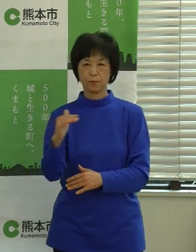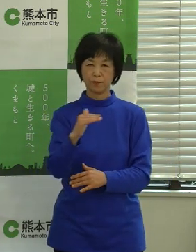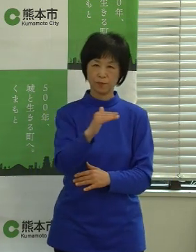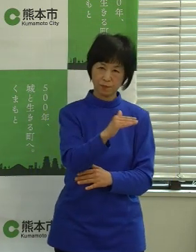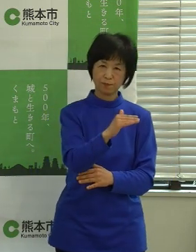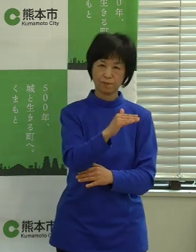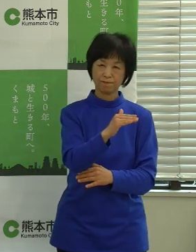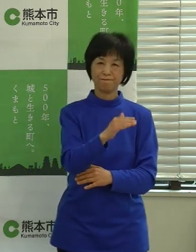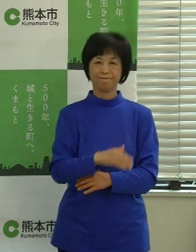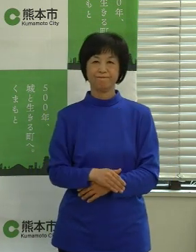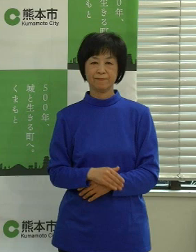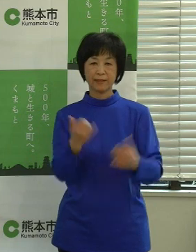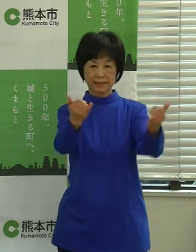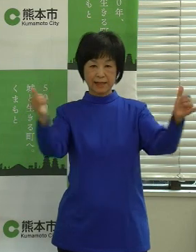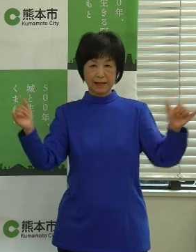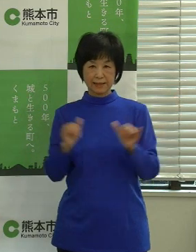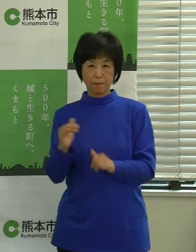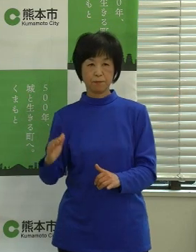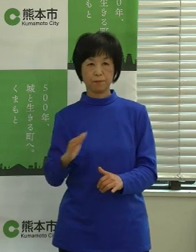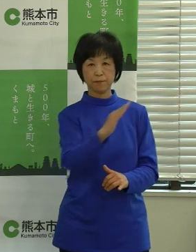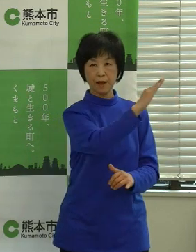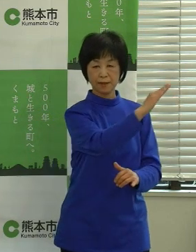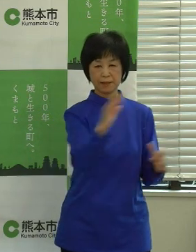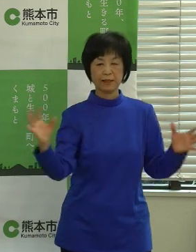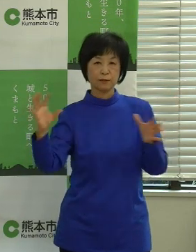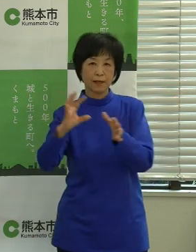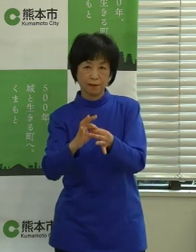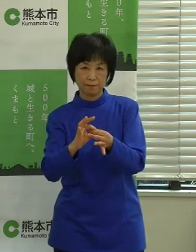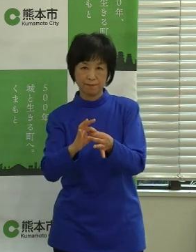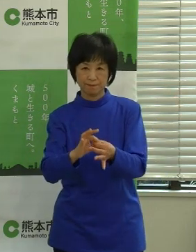展していくんではないかなというふうに考えております。